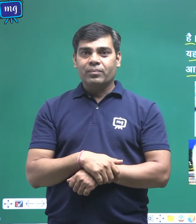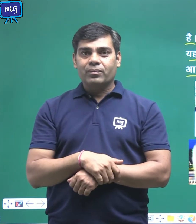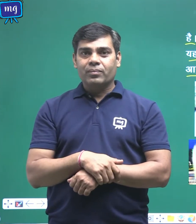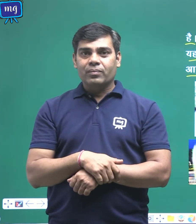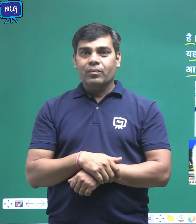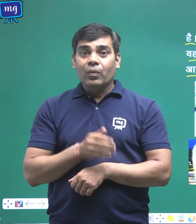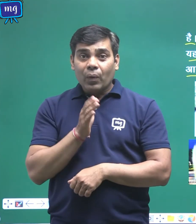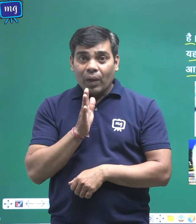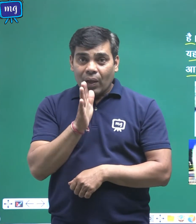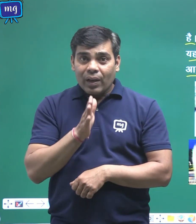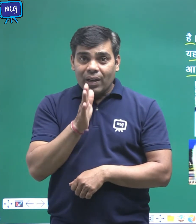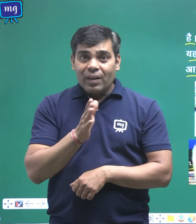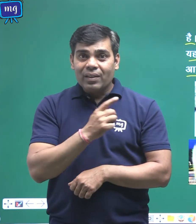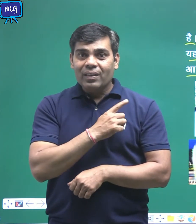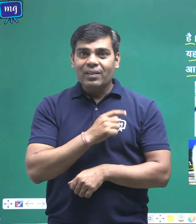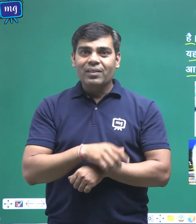रेलगाड़ी